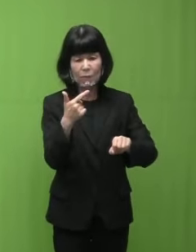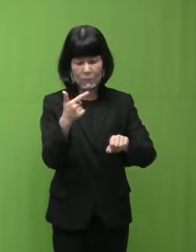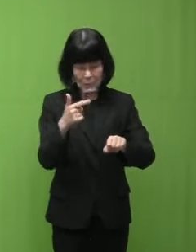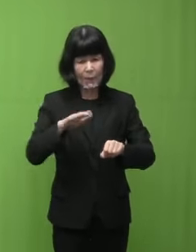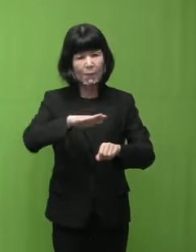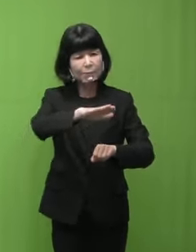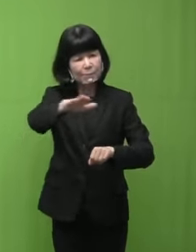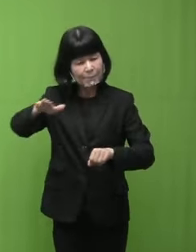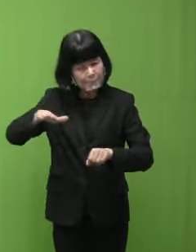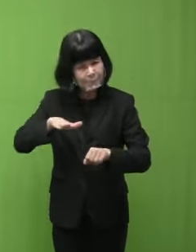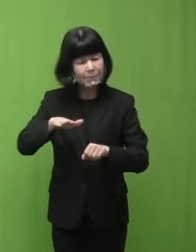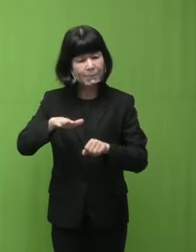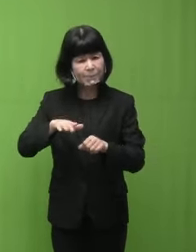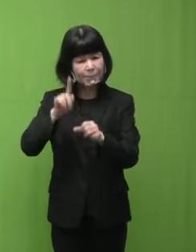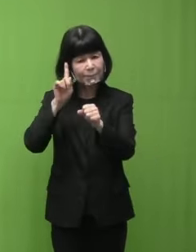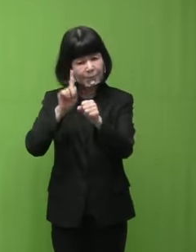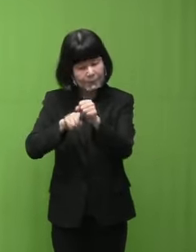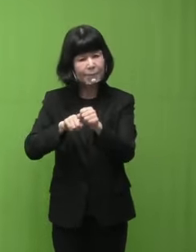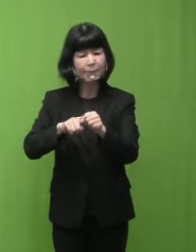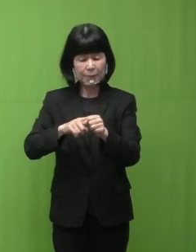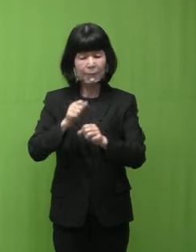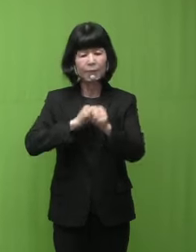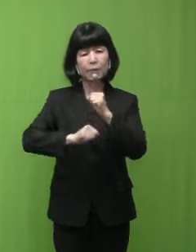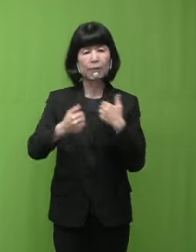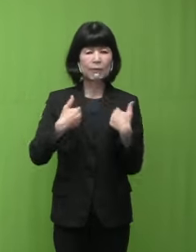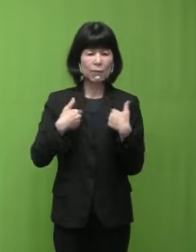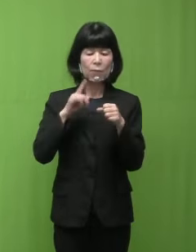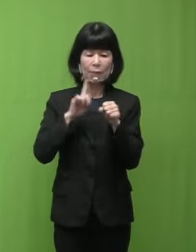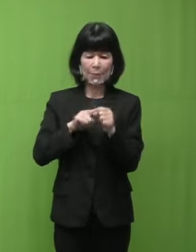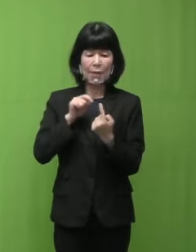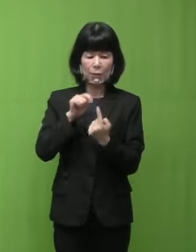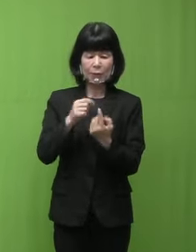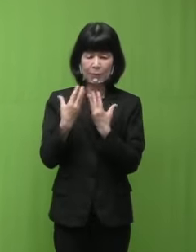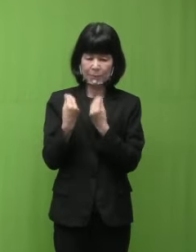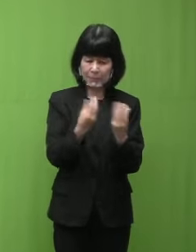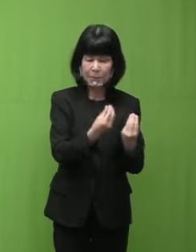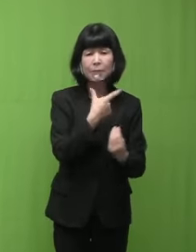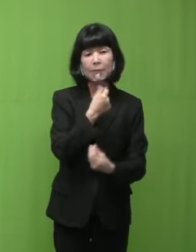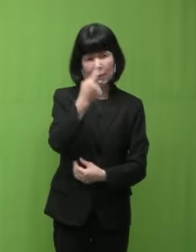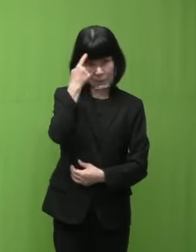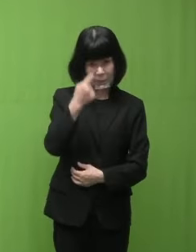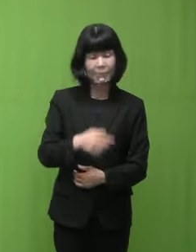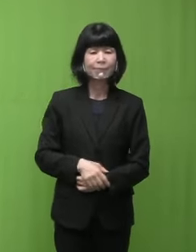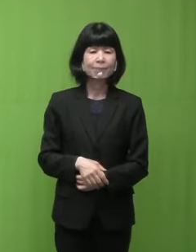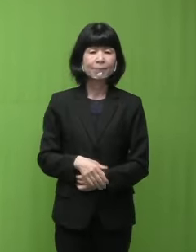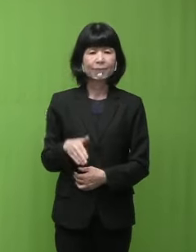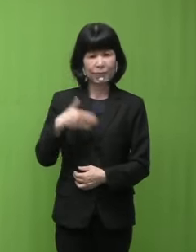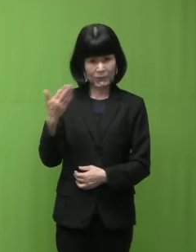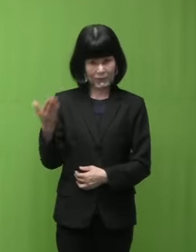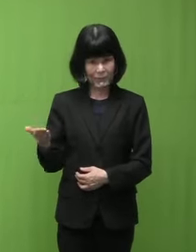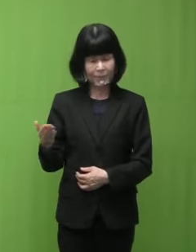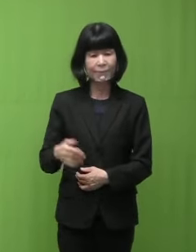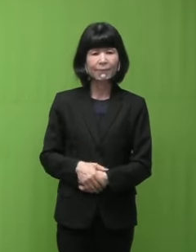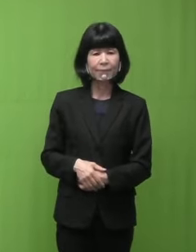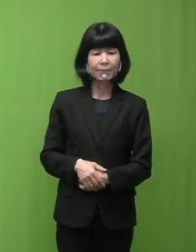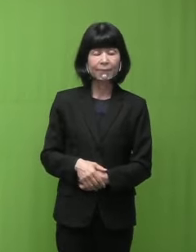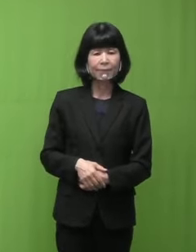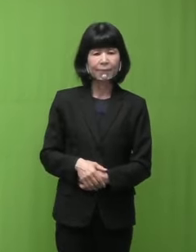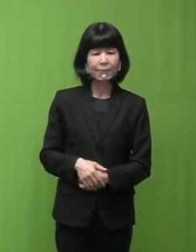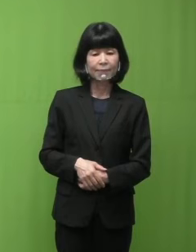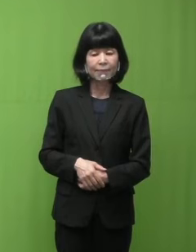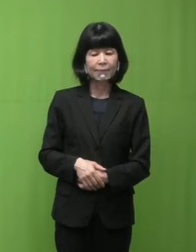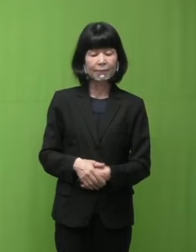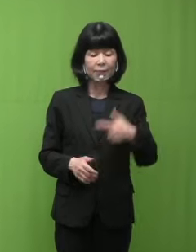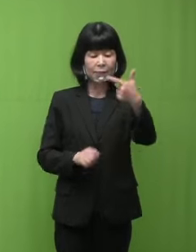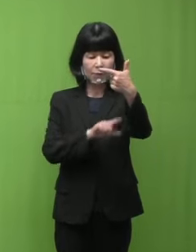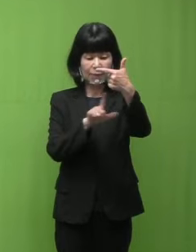に対応していく必要があるそういうことで措置を継続したいと考えていますぜひお願いしますリーガも知れの通りはず